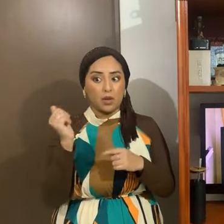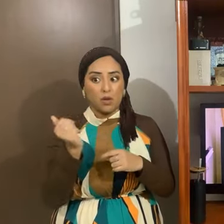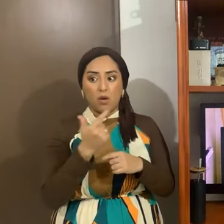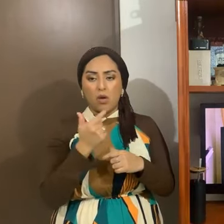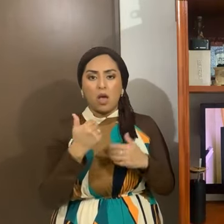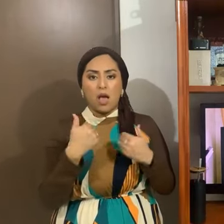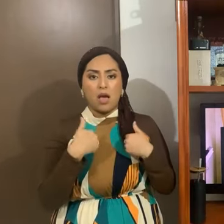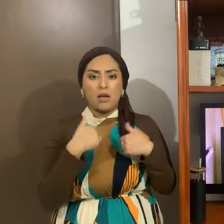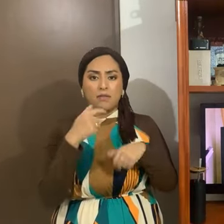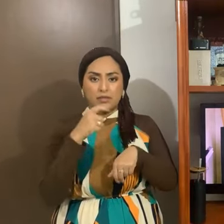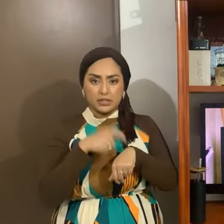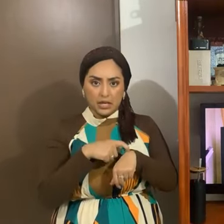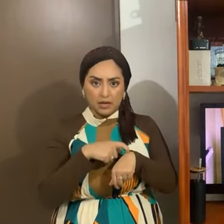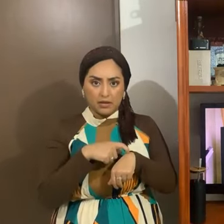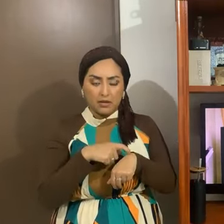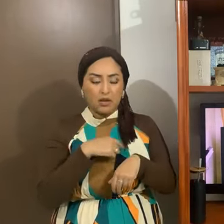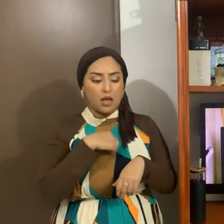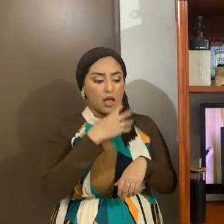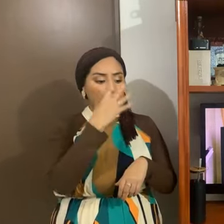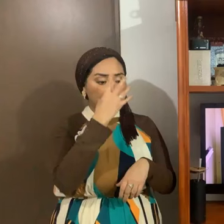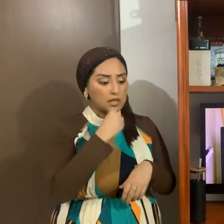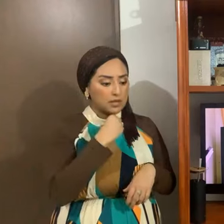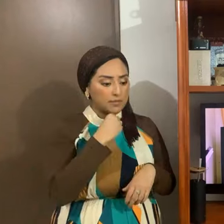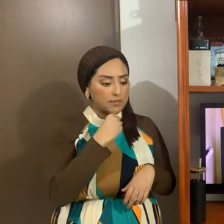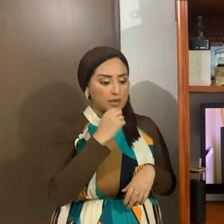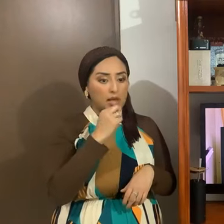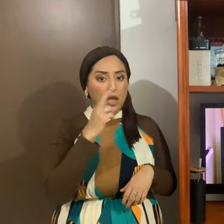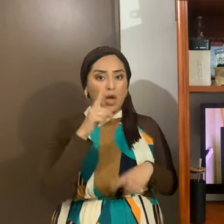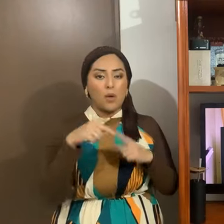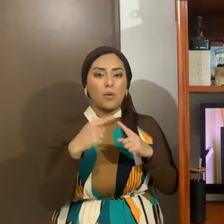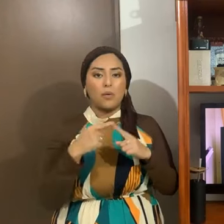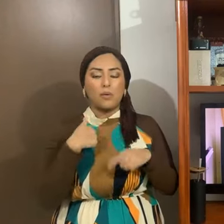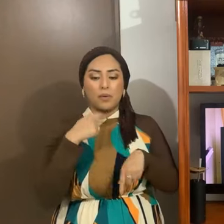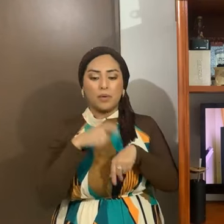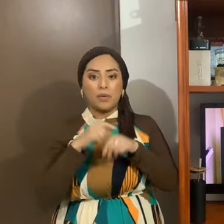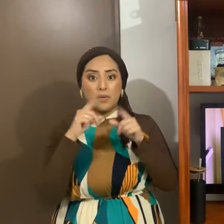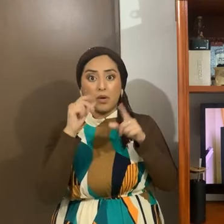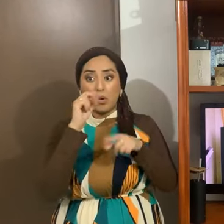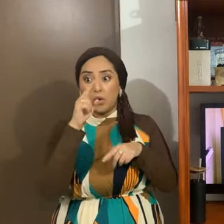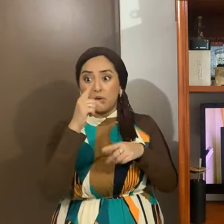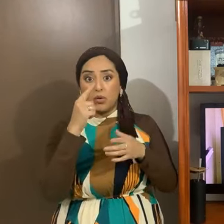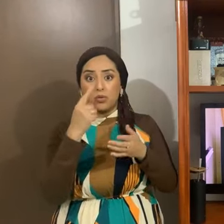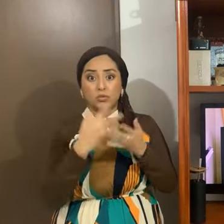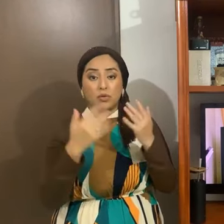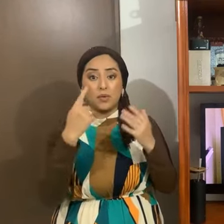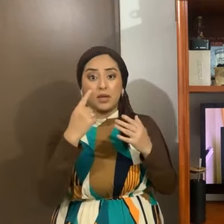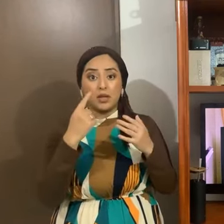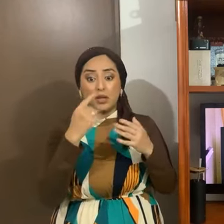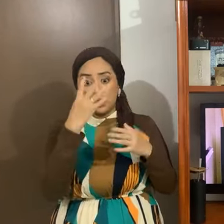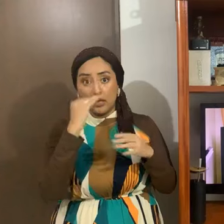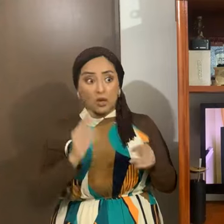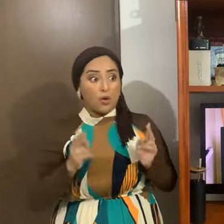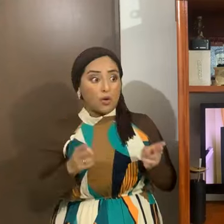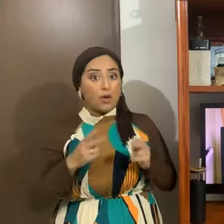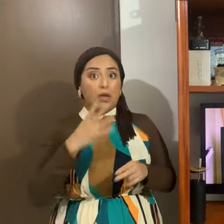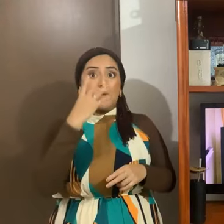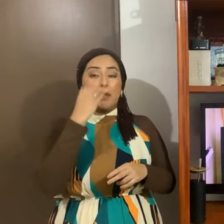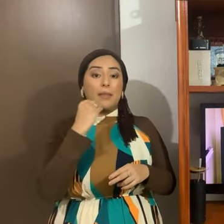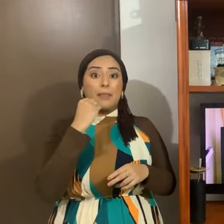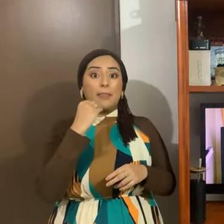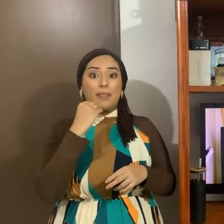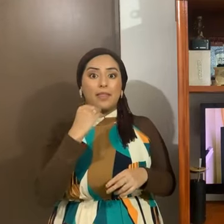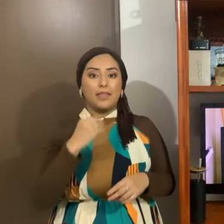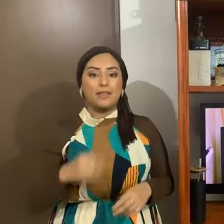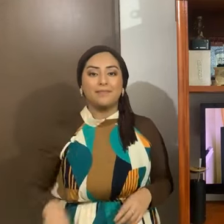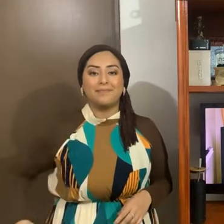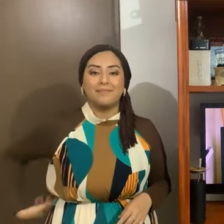tenemos tiempo al acostarnos a dormir y al despertarnos. O alguien se duerme con prisa, ya me tengo que dormir porque si no,